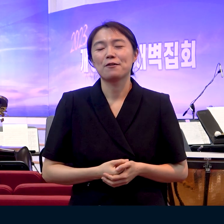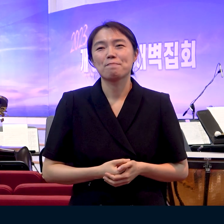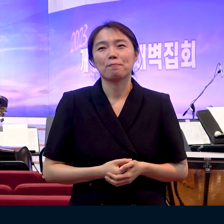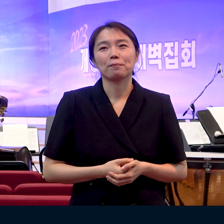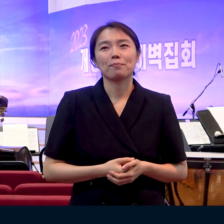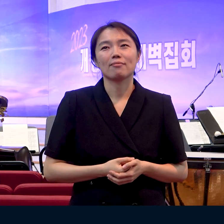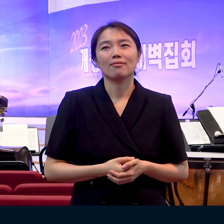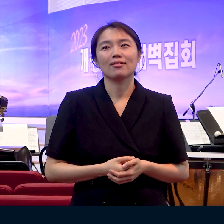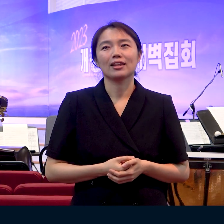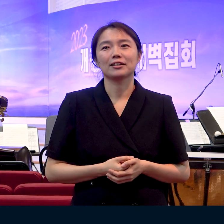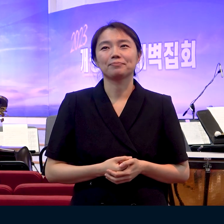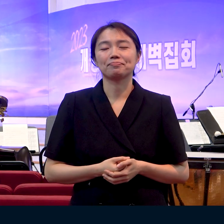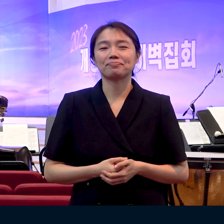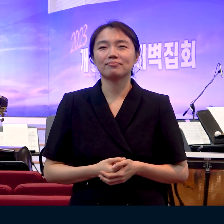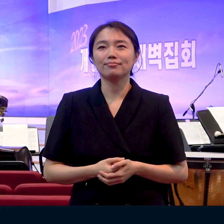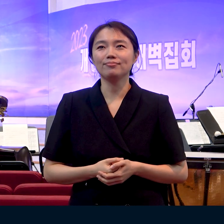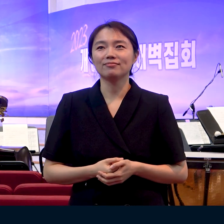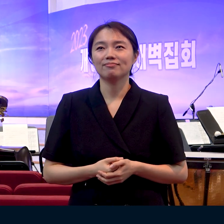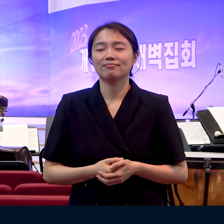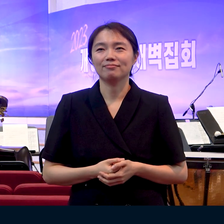전 그런 목사가 되고 싶어요.